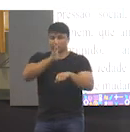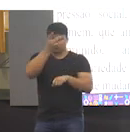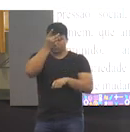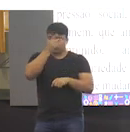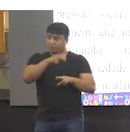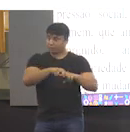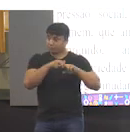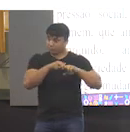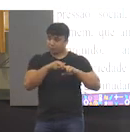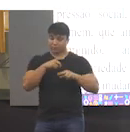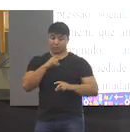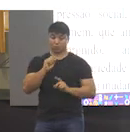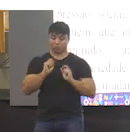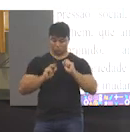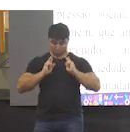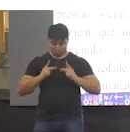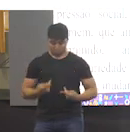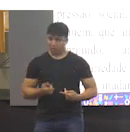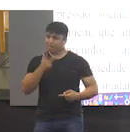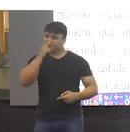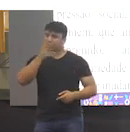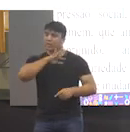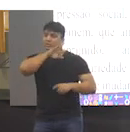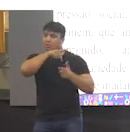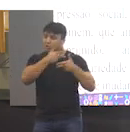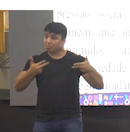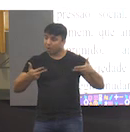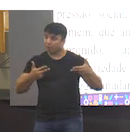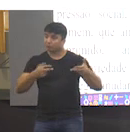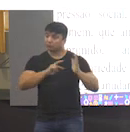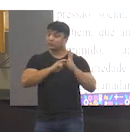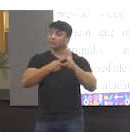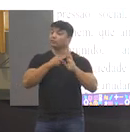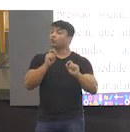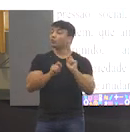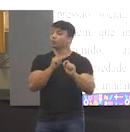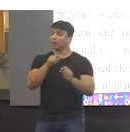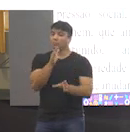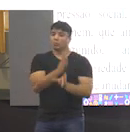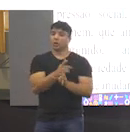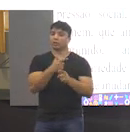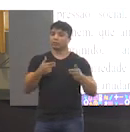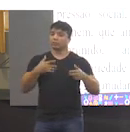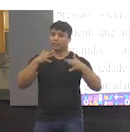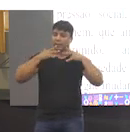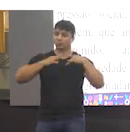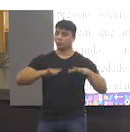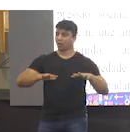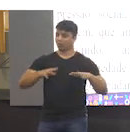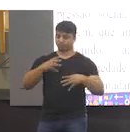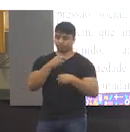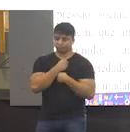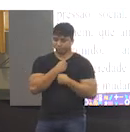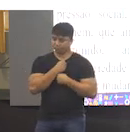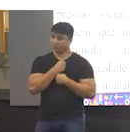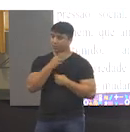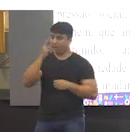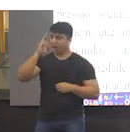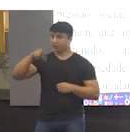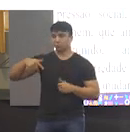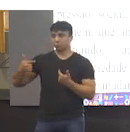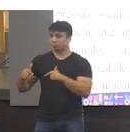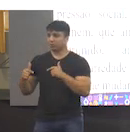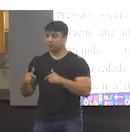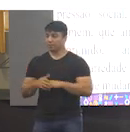Sob essa ótica, o homem se comporta como um animal, ou seja, é dominado pelos seus instintos naturais. Ainda sob esse ponto